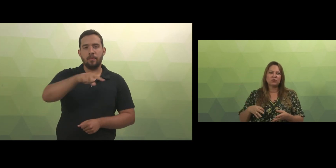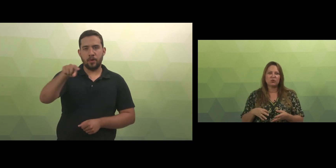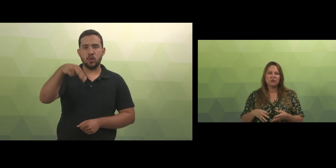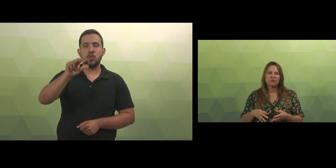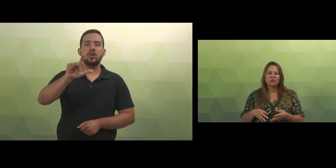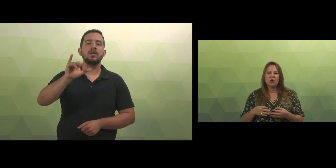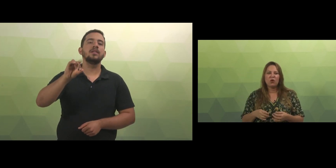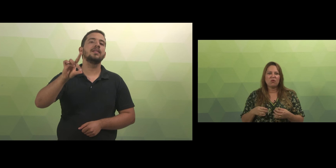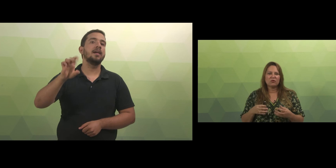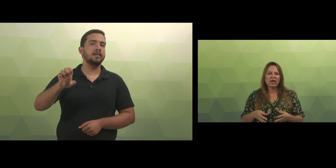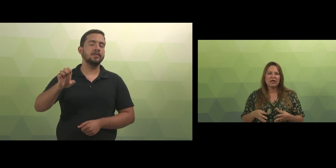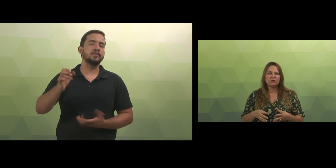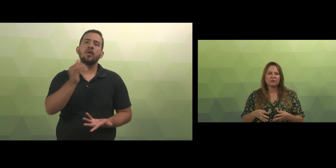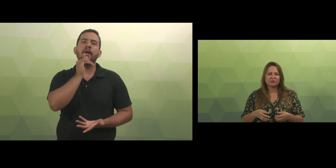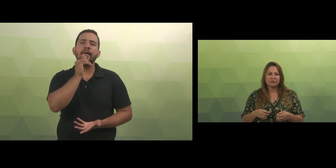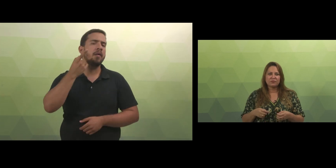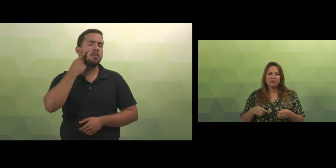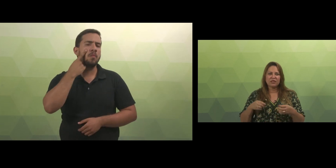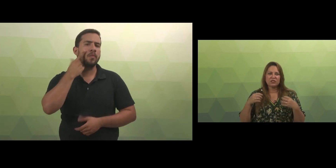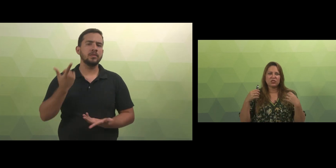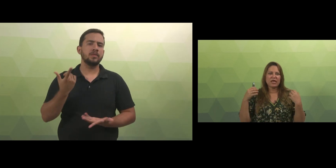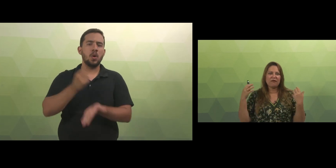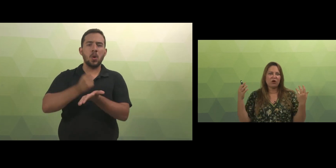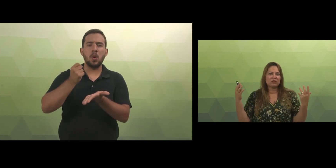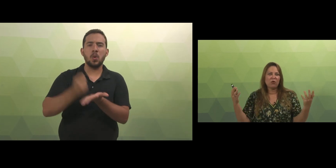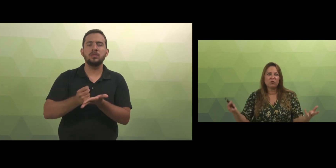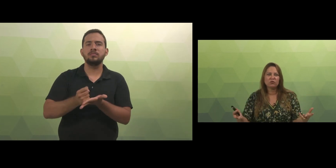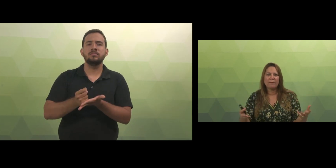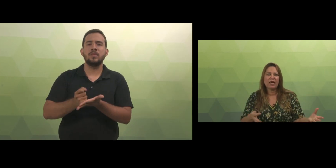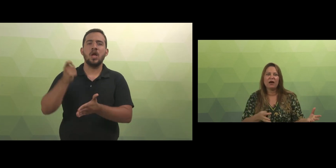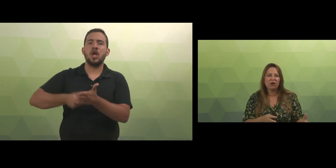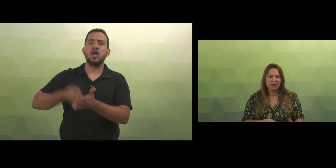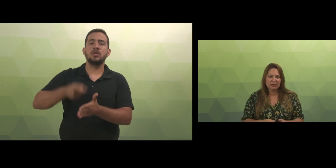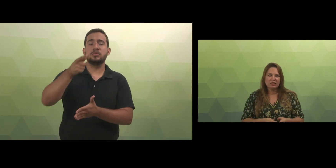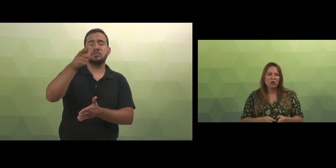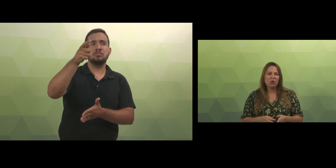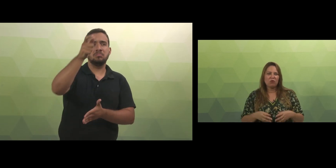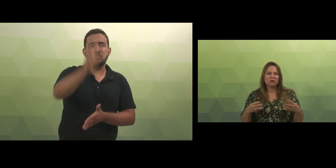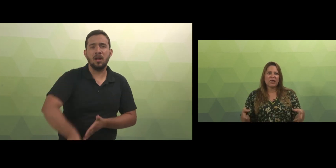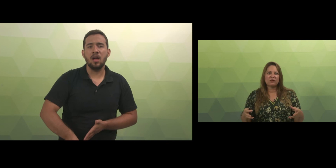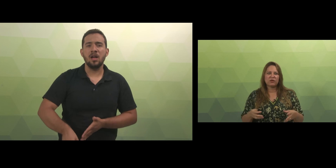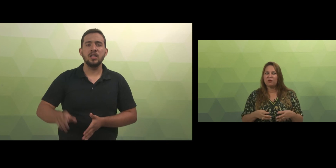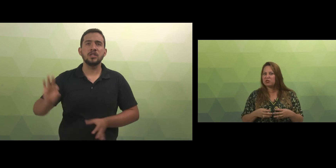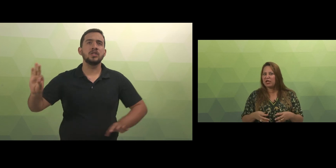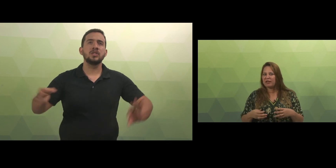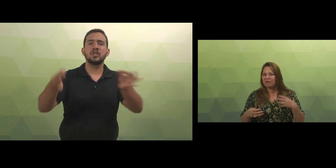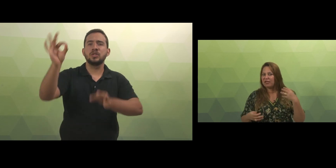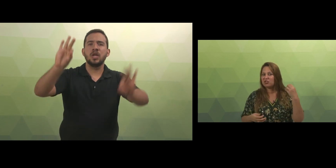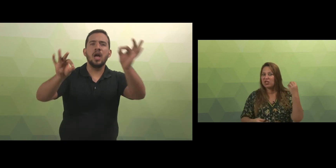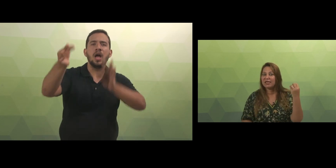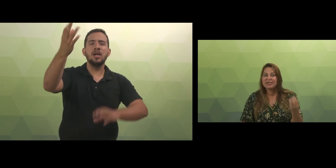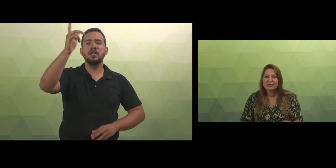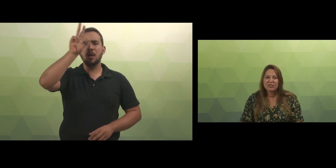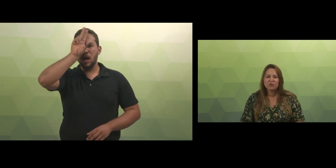do mundo? Ou um contrato de dar volta ao mundo em meia hora? Ou um contrato em que o objeto é a